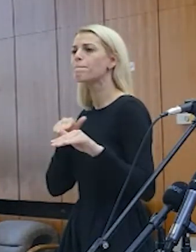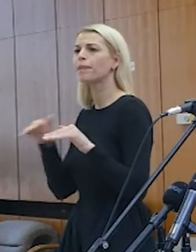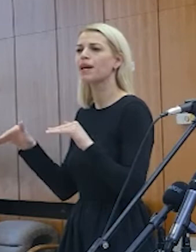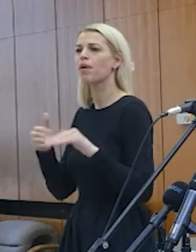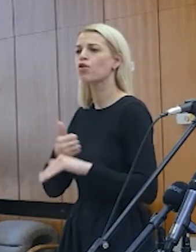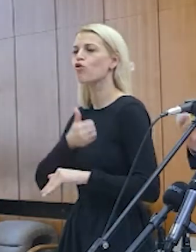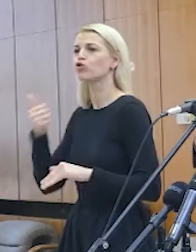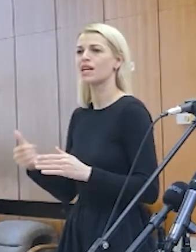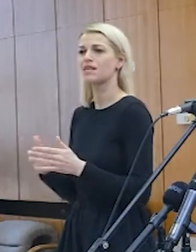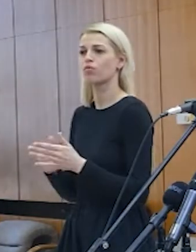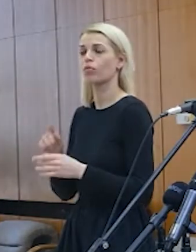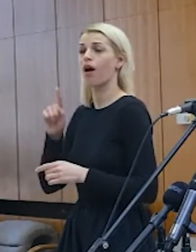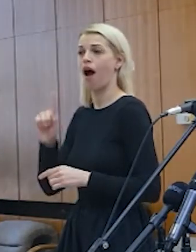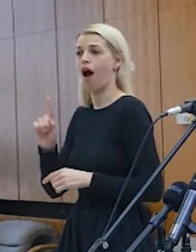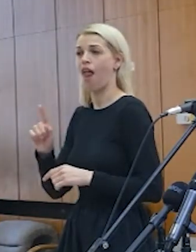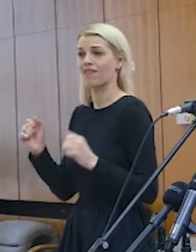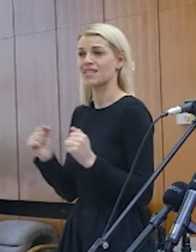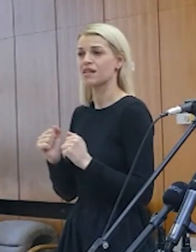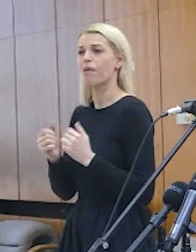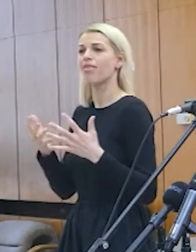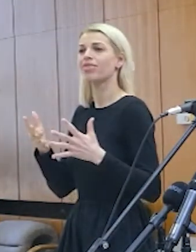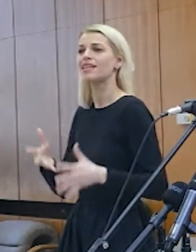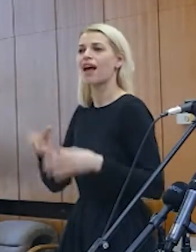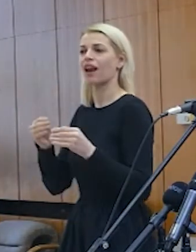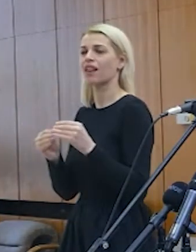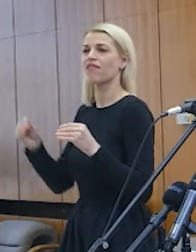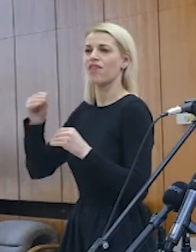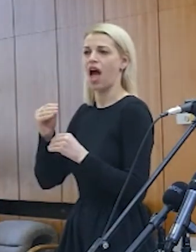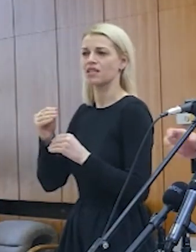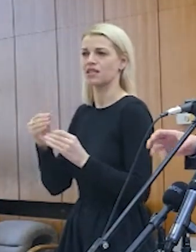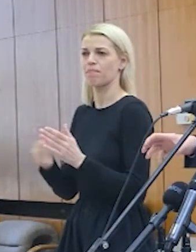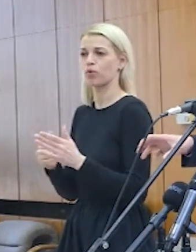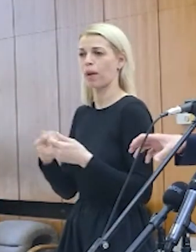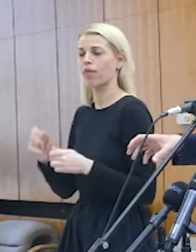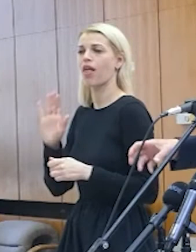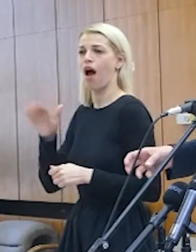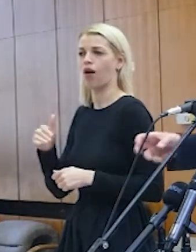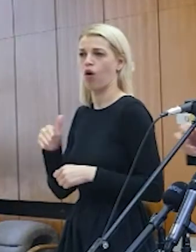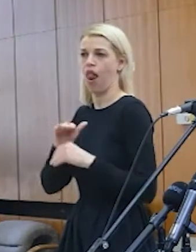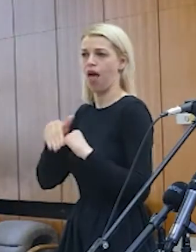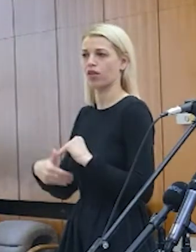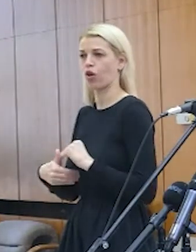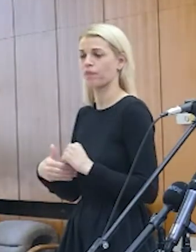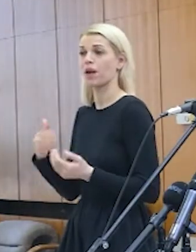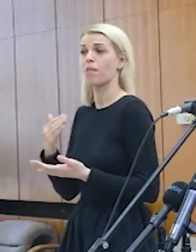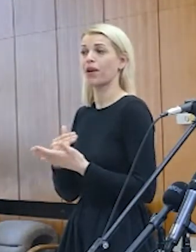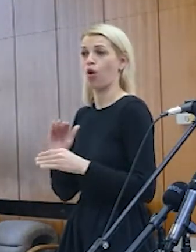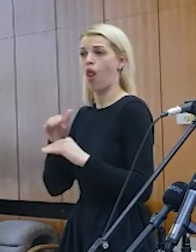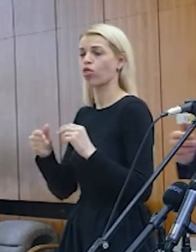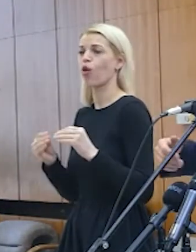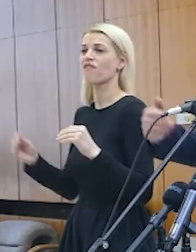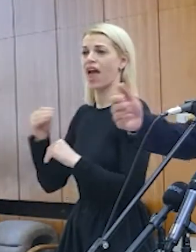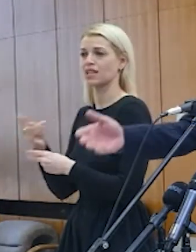spotrebu, ale v zime sa spotrebuje 10-krát viac plynu ako v lete. No a preto sa v lete síce o mnoho viac plynu dováža, ako